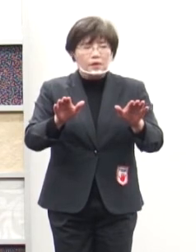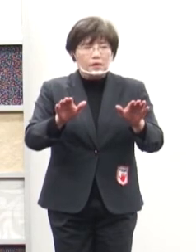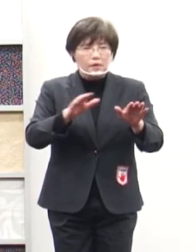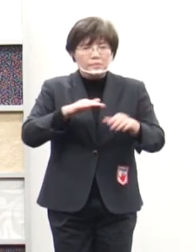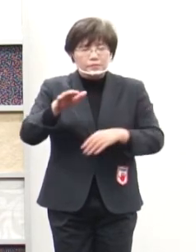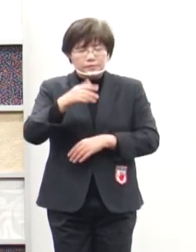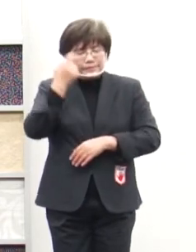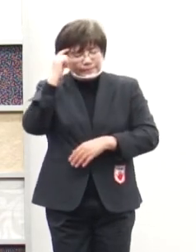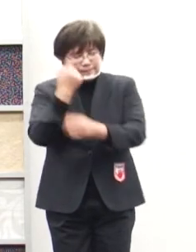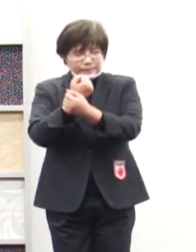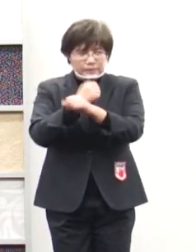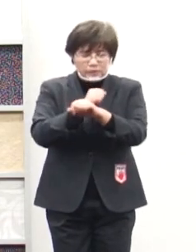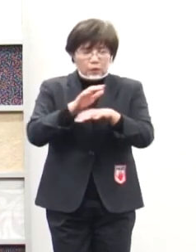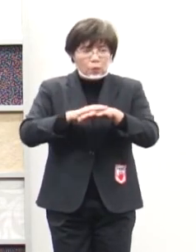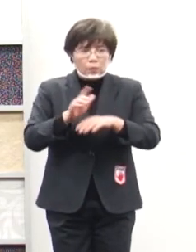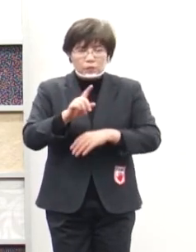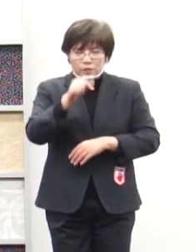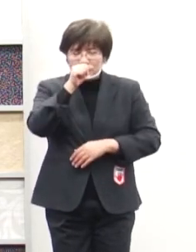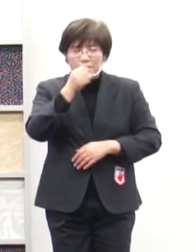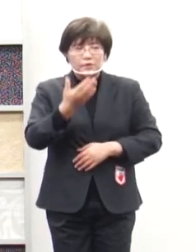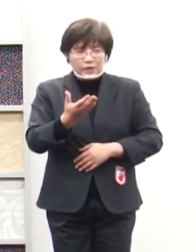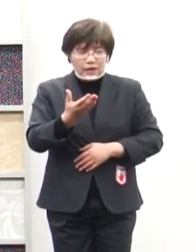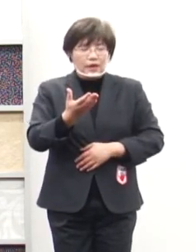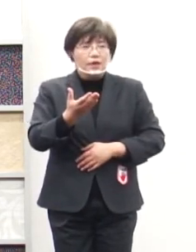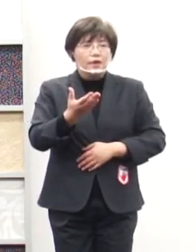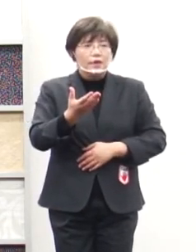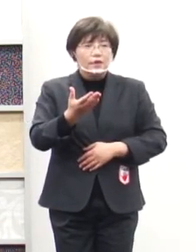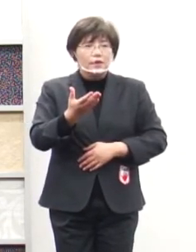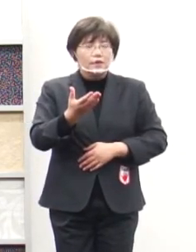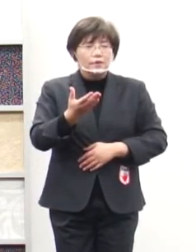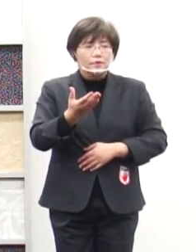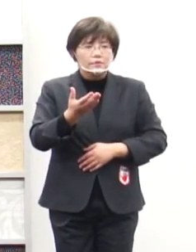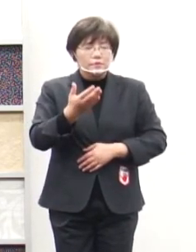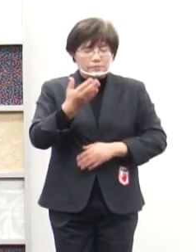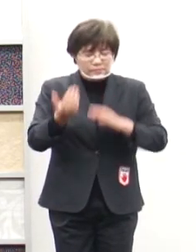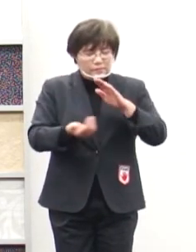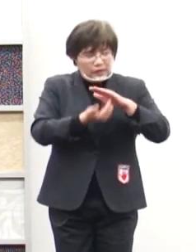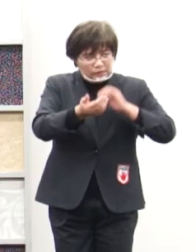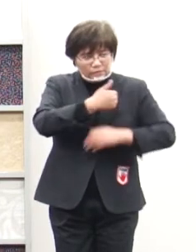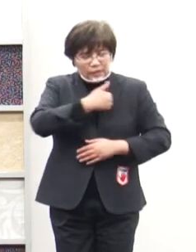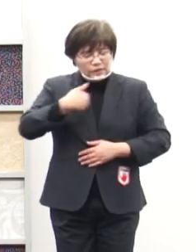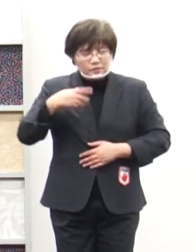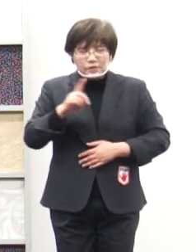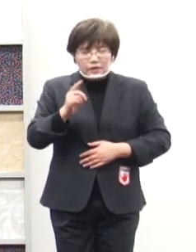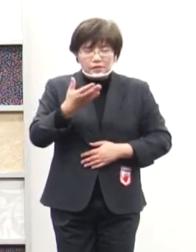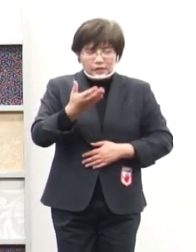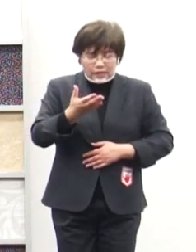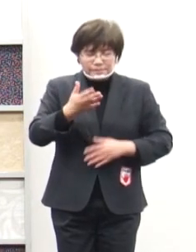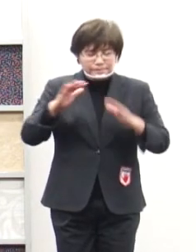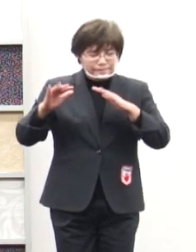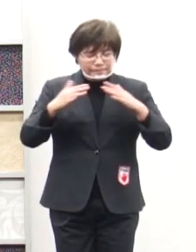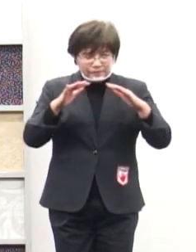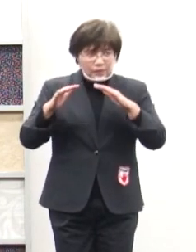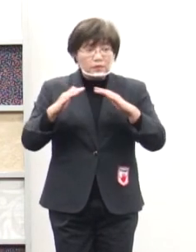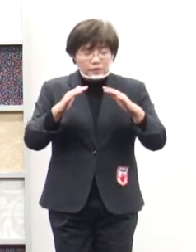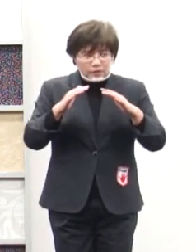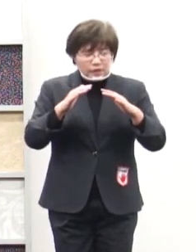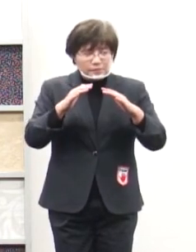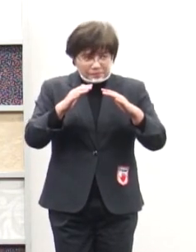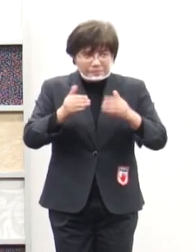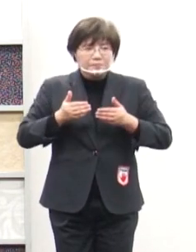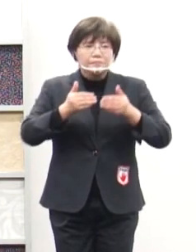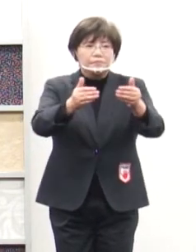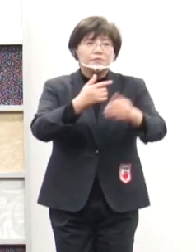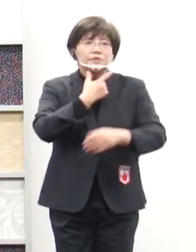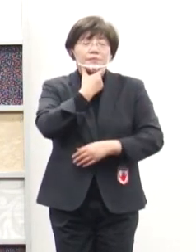絞って、まあ、どういうことが今の段階で我々として最大限できるのか、これを考え、まあ、速やかに、実行に移してい